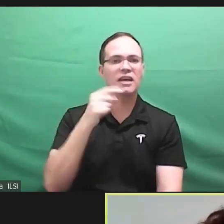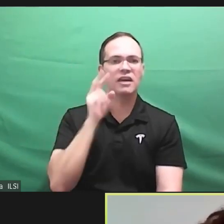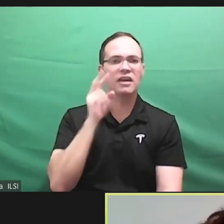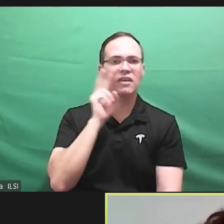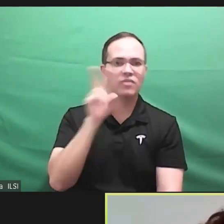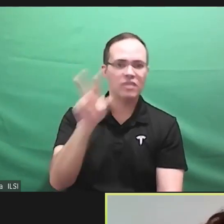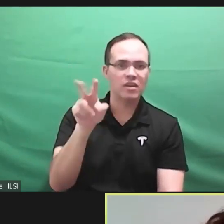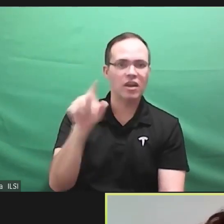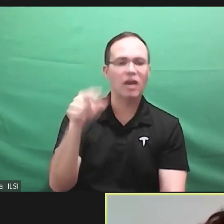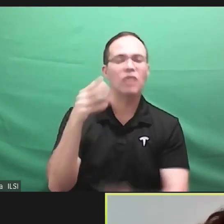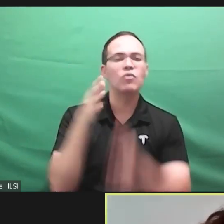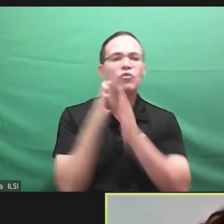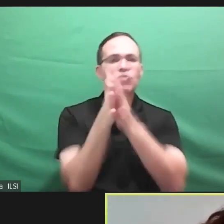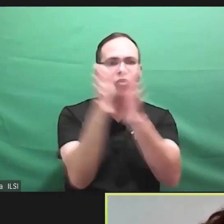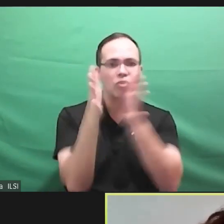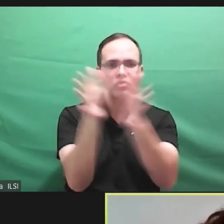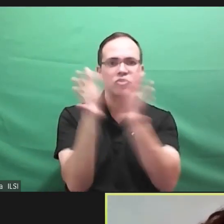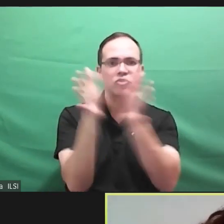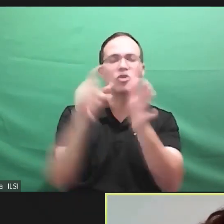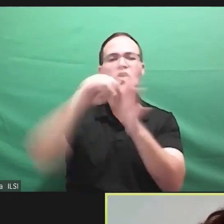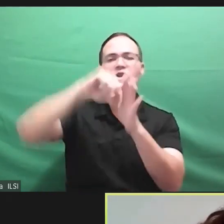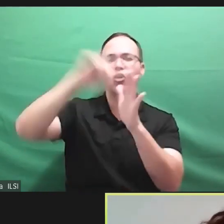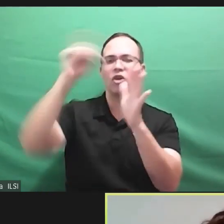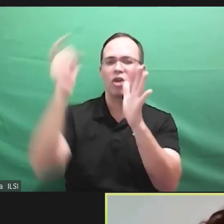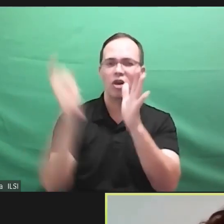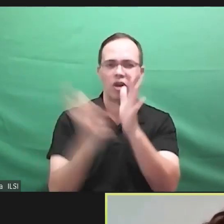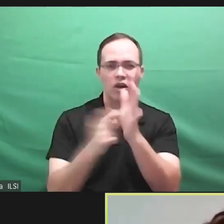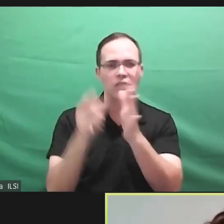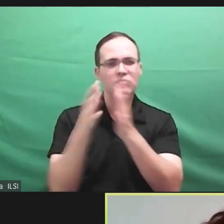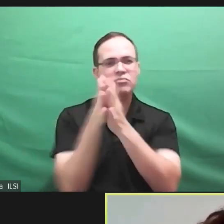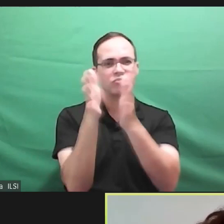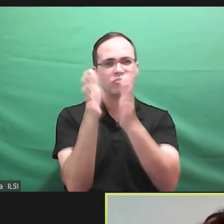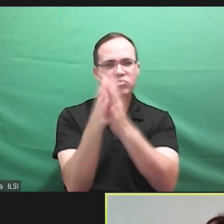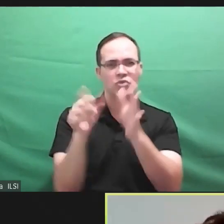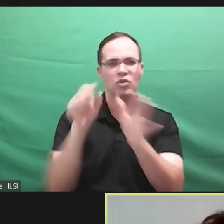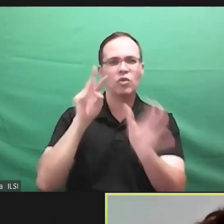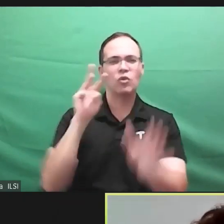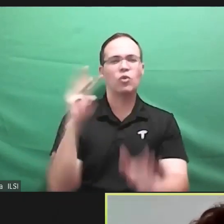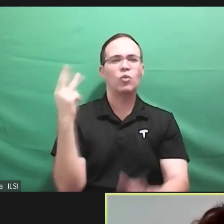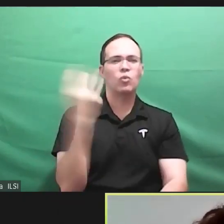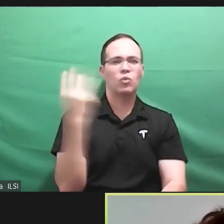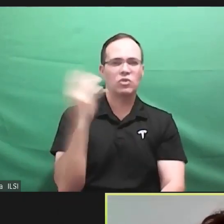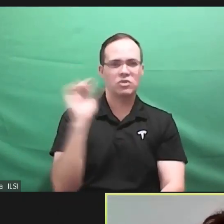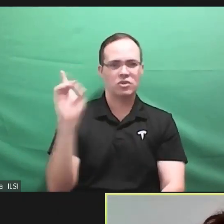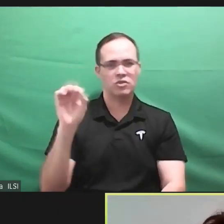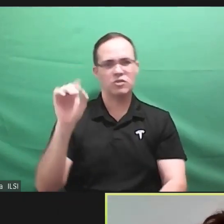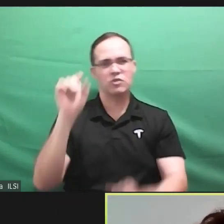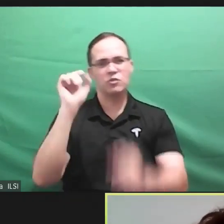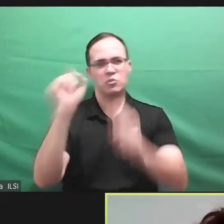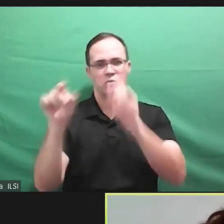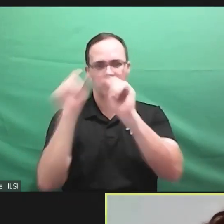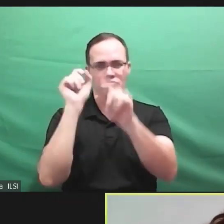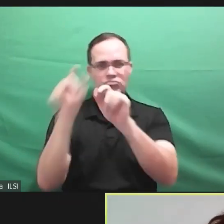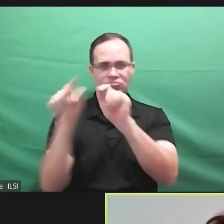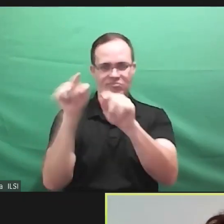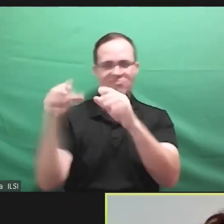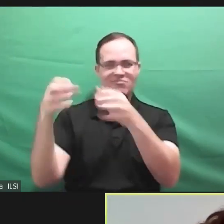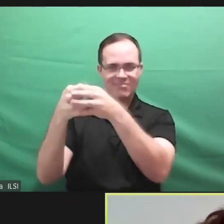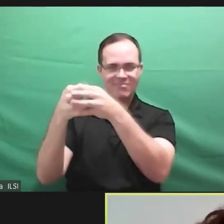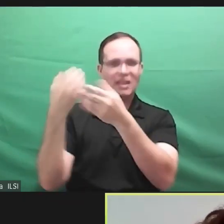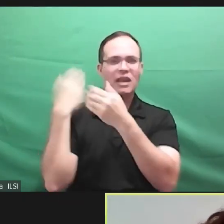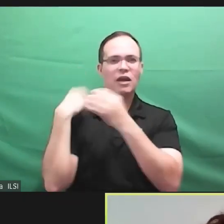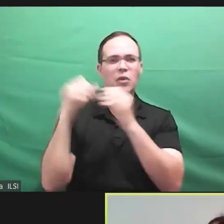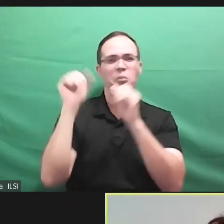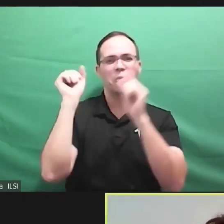una formación muy completa sobre las preguntas de Washington Group y la recopilación de datos sobre las personas con discapacidad, muy interesante,